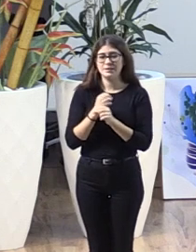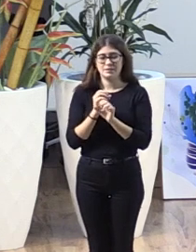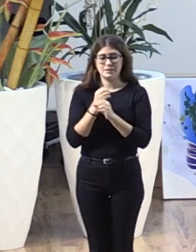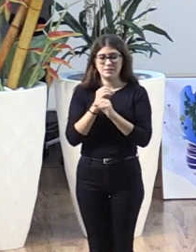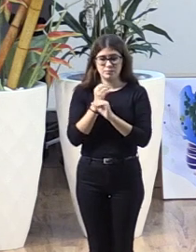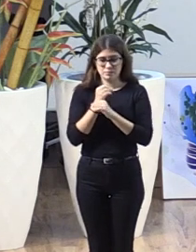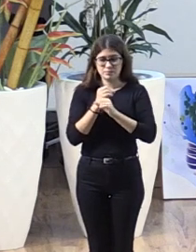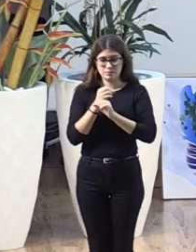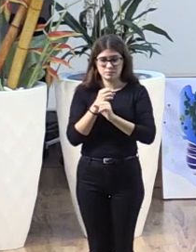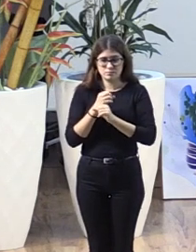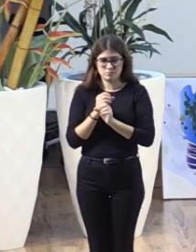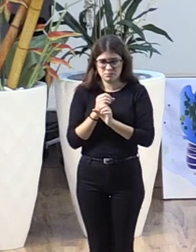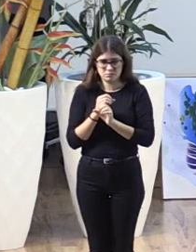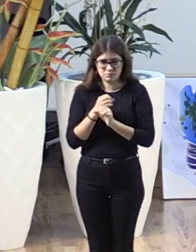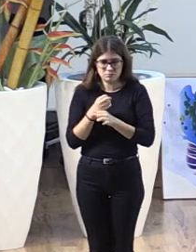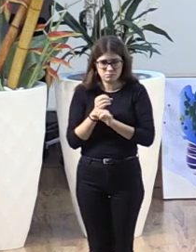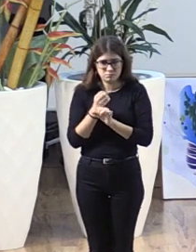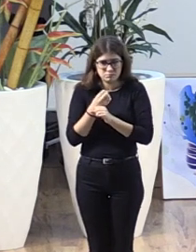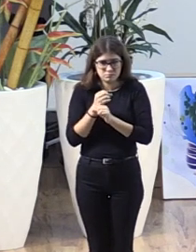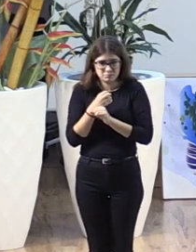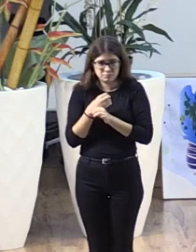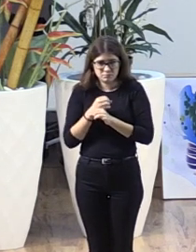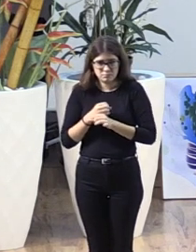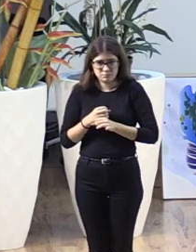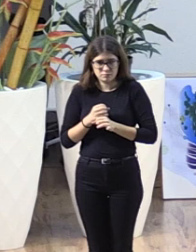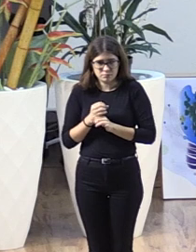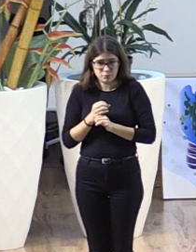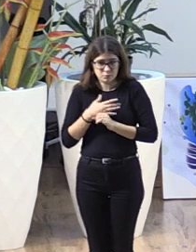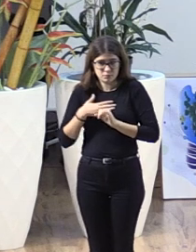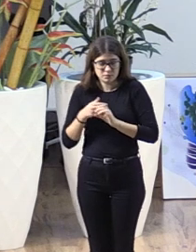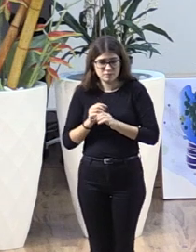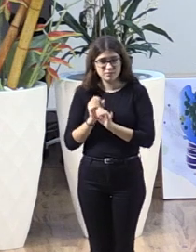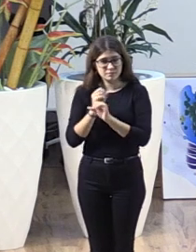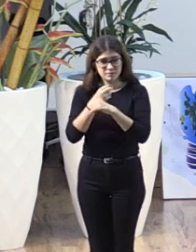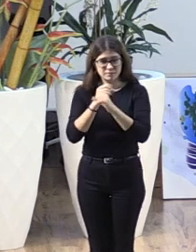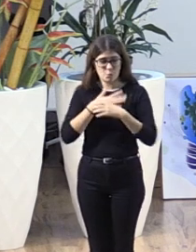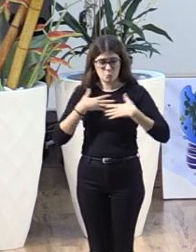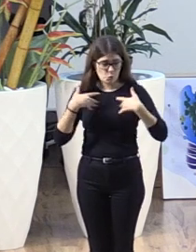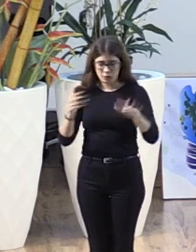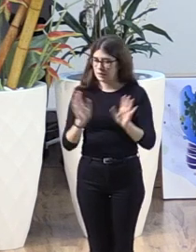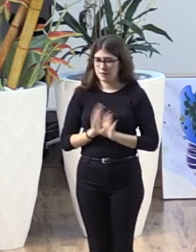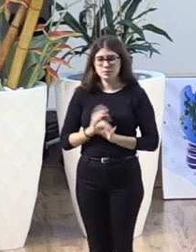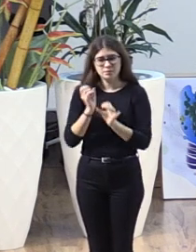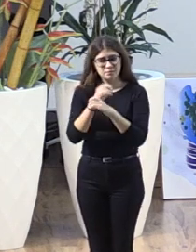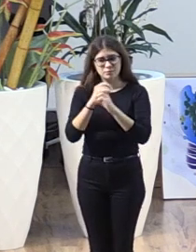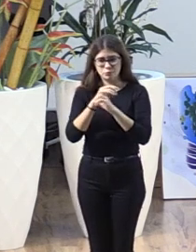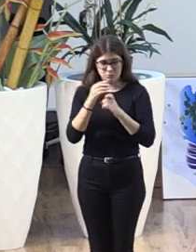modelo perverso de decir qué pastilla necesita